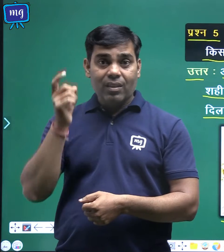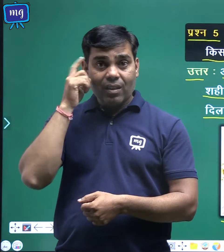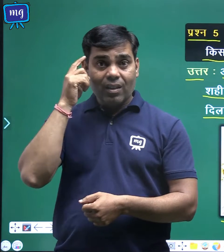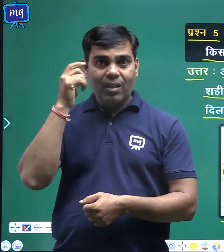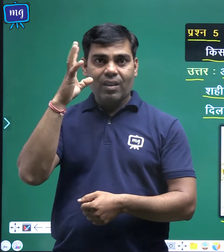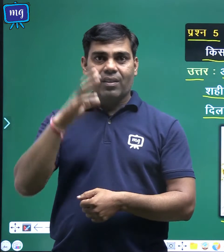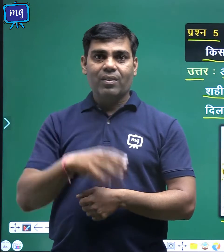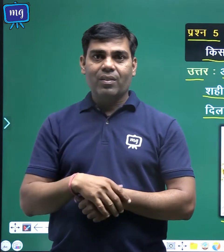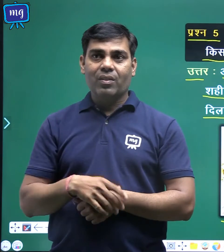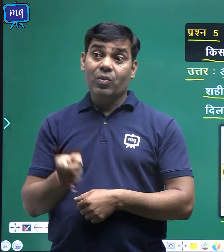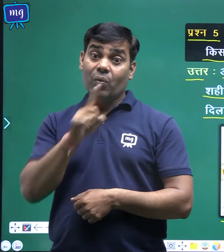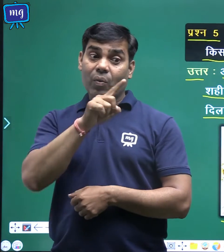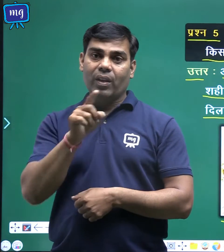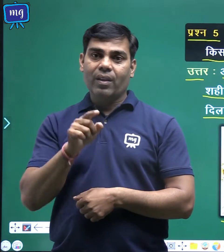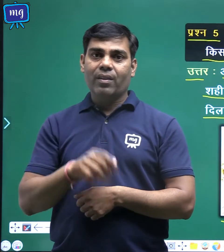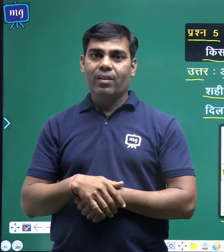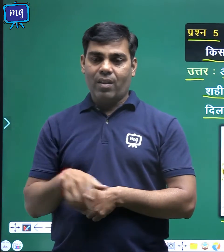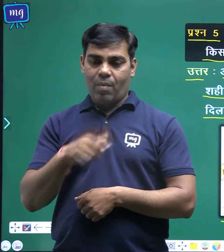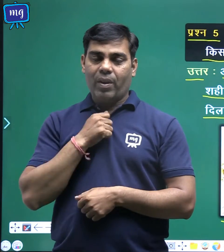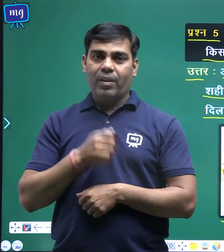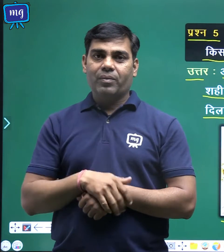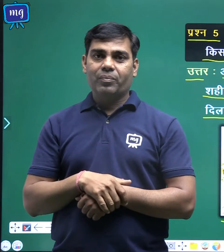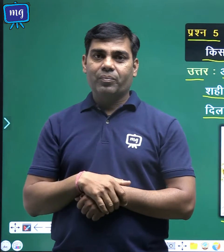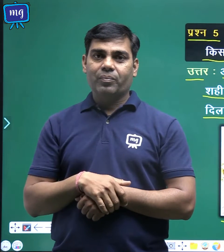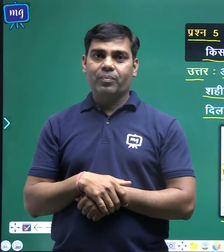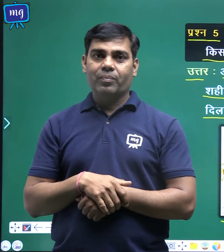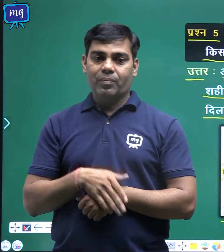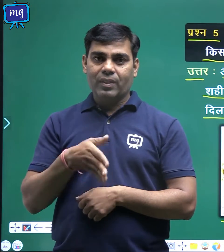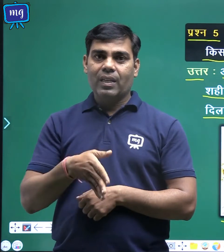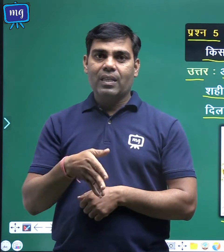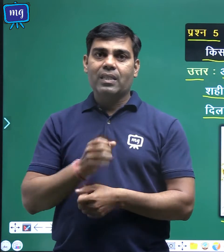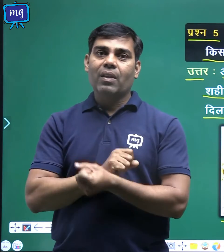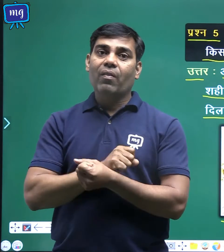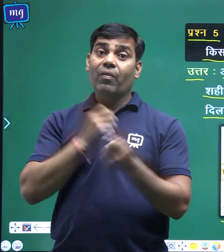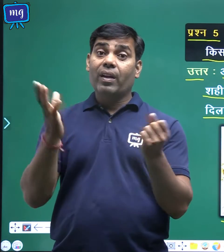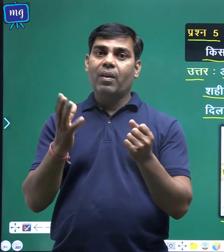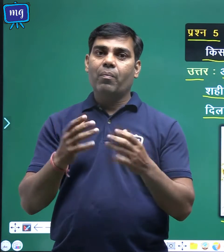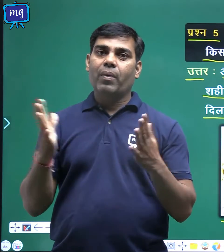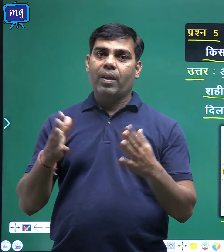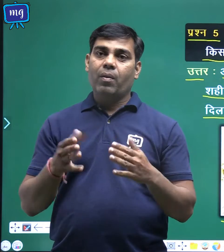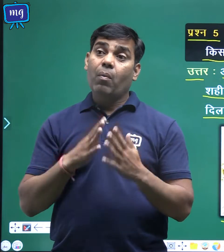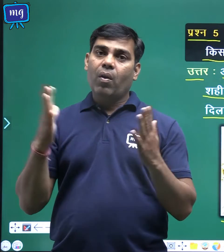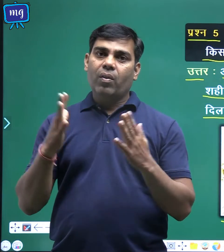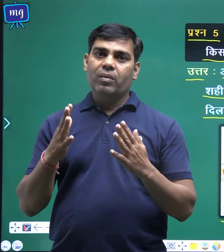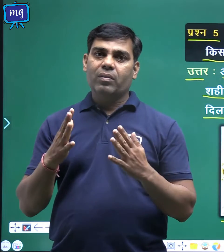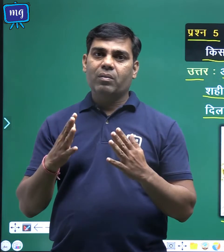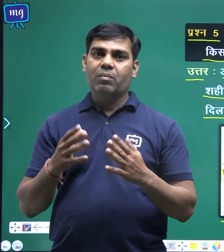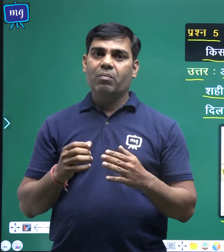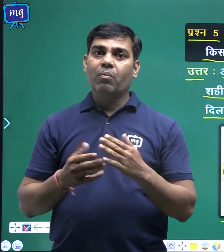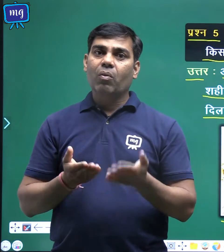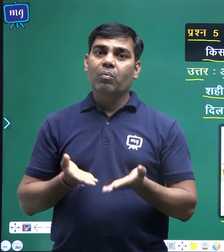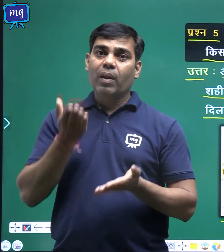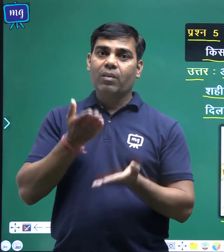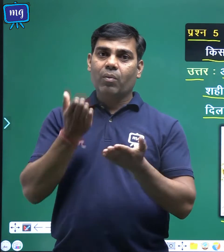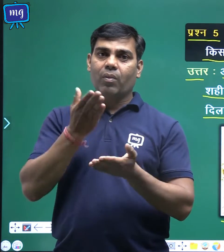है, जिन्होंने हमें इस आज़ादी में बहुत